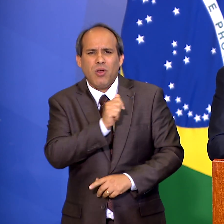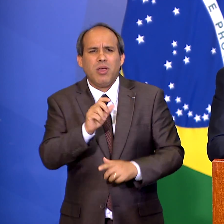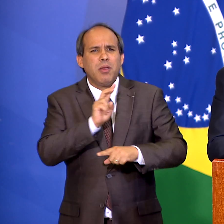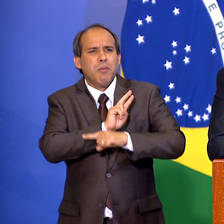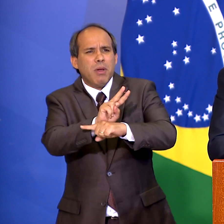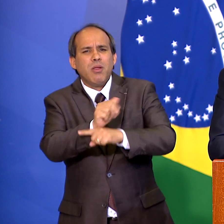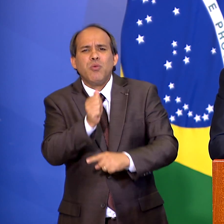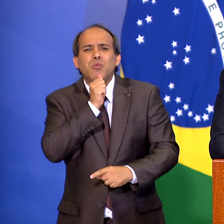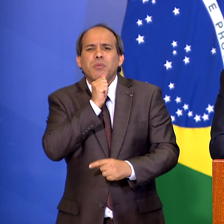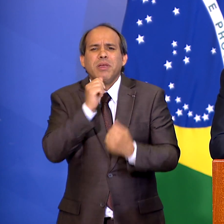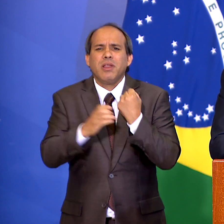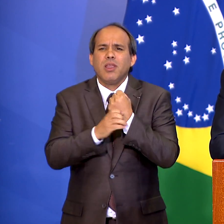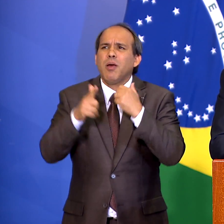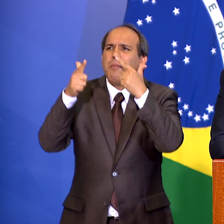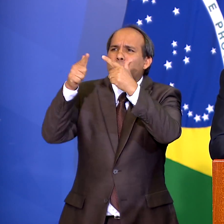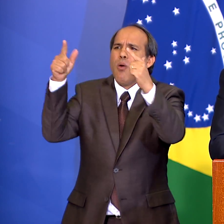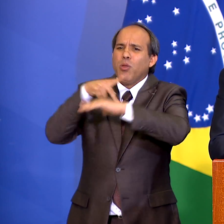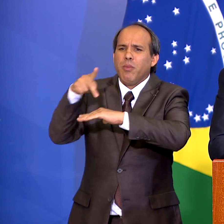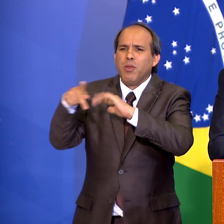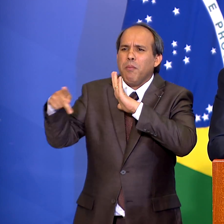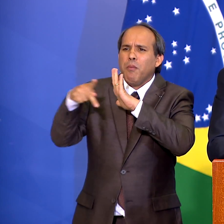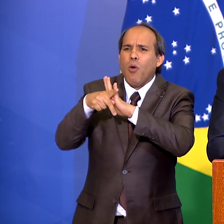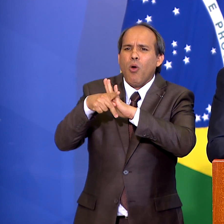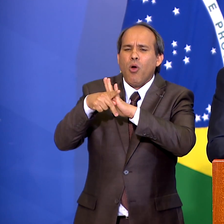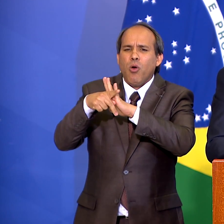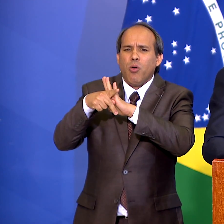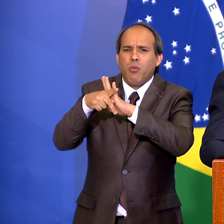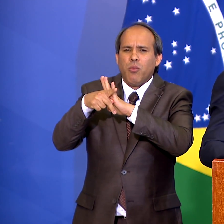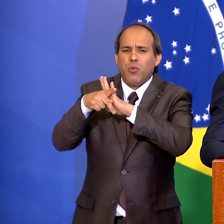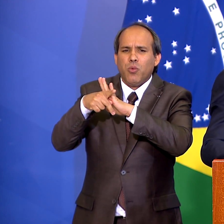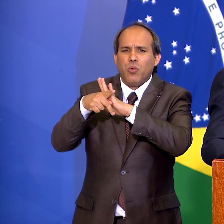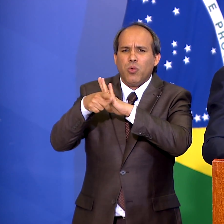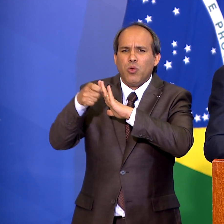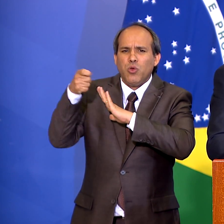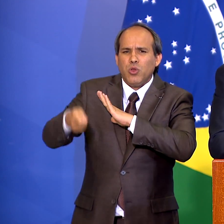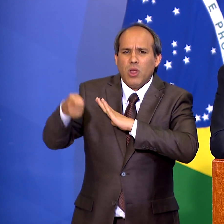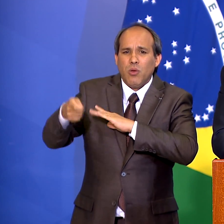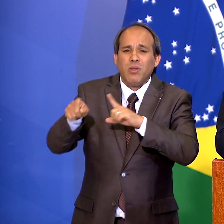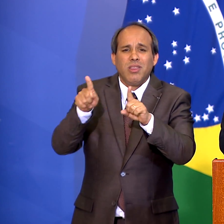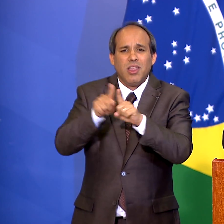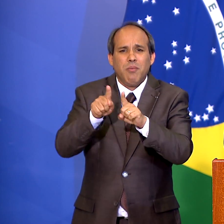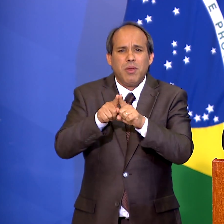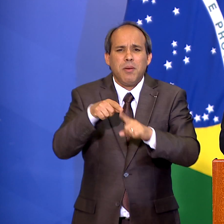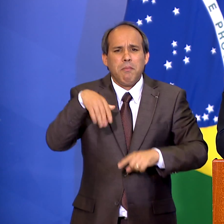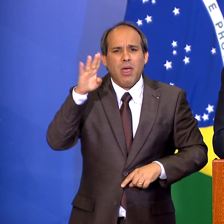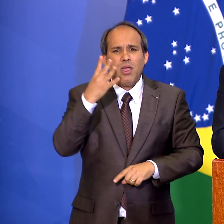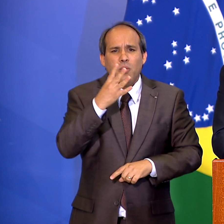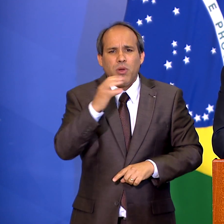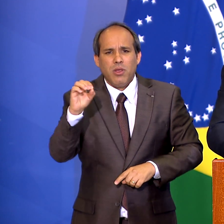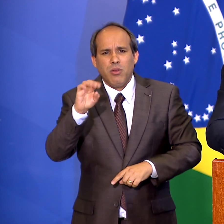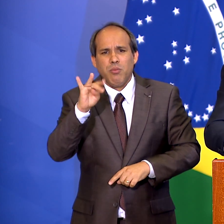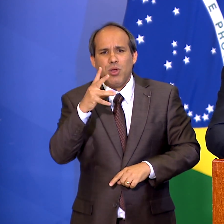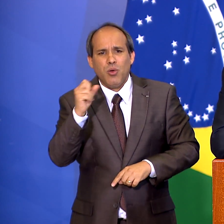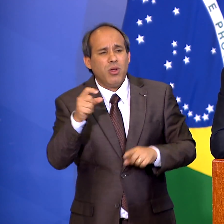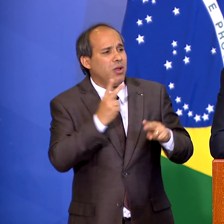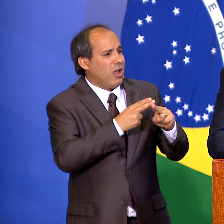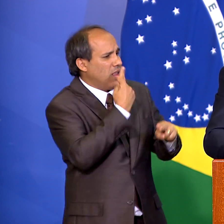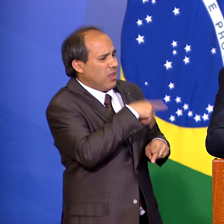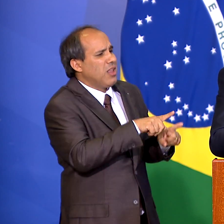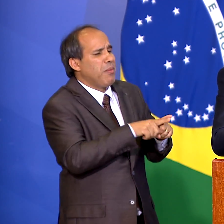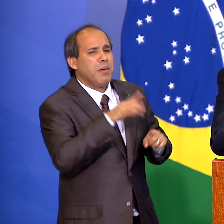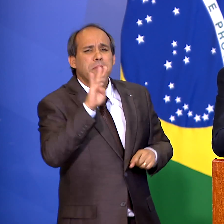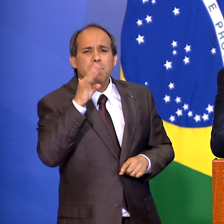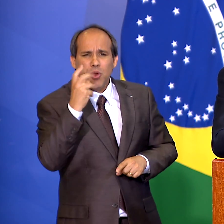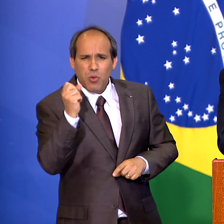para outros países, ditadores, 500 bilhões, Caixa Econômica, 45 bilhões. E daí eu perguntei para o Marinho,